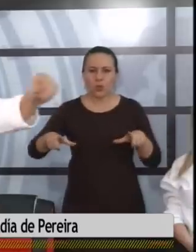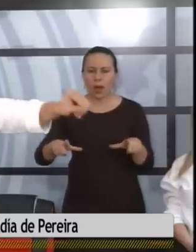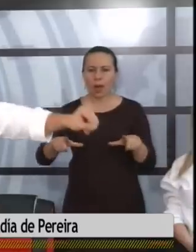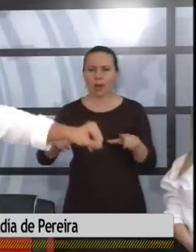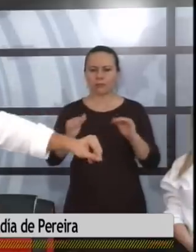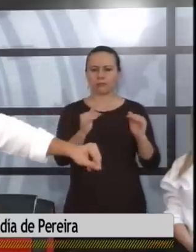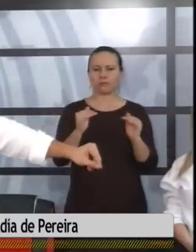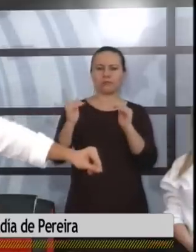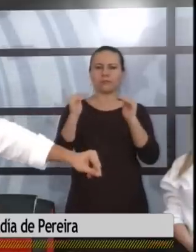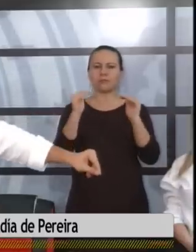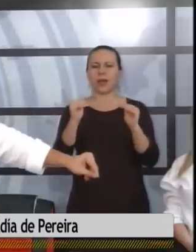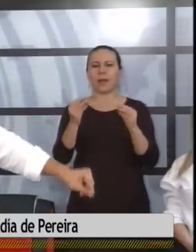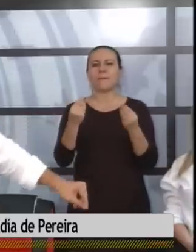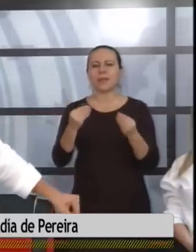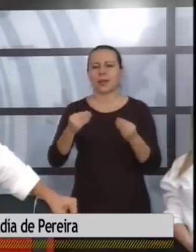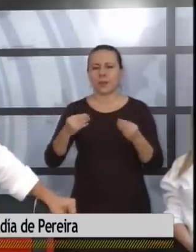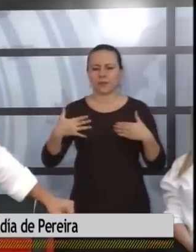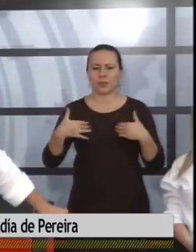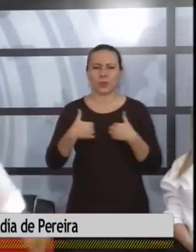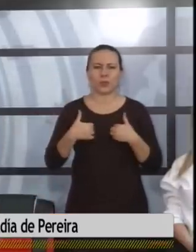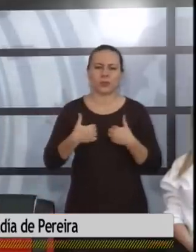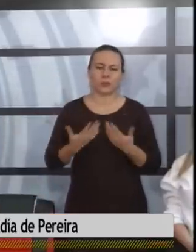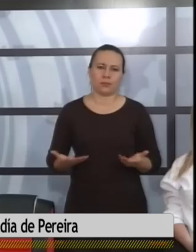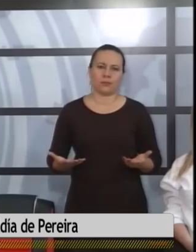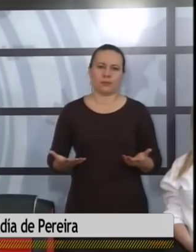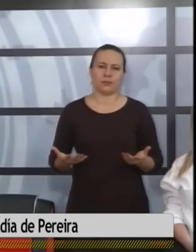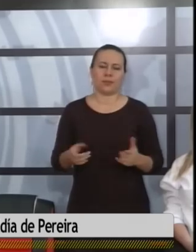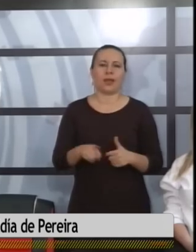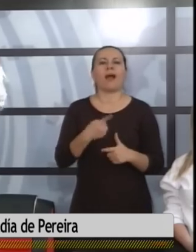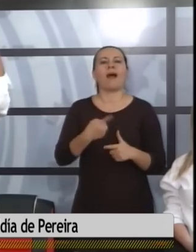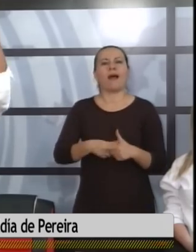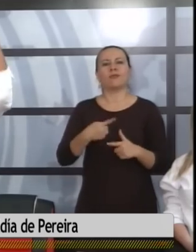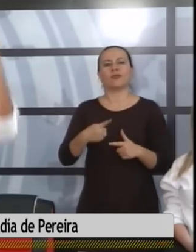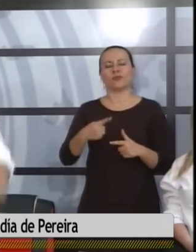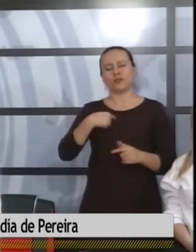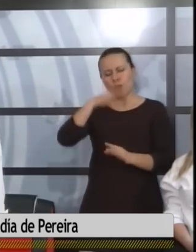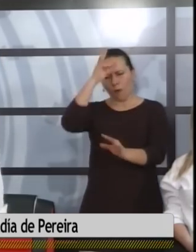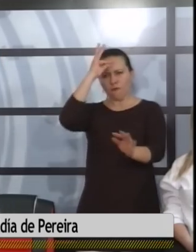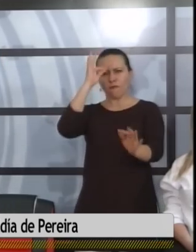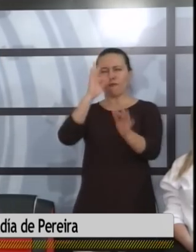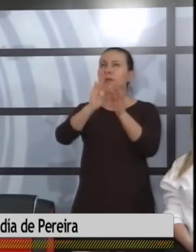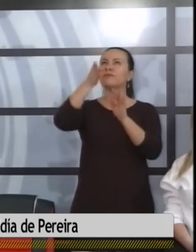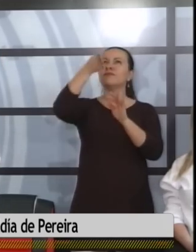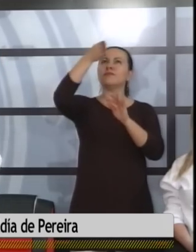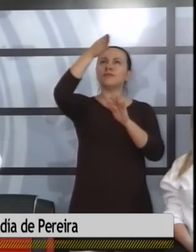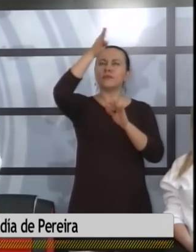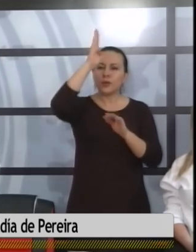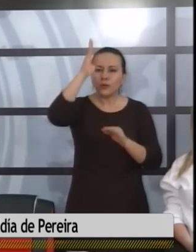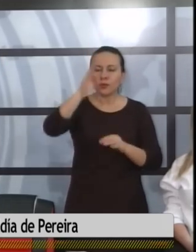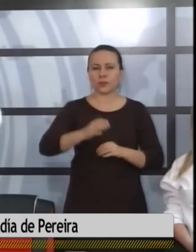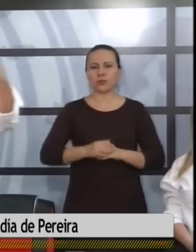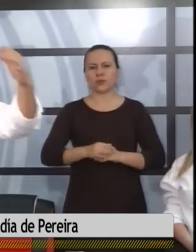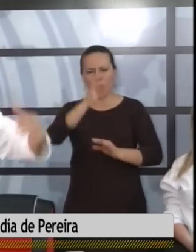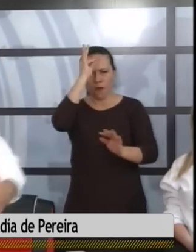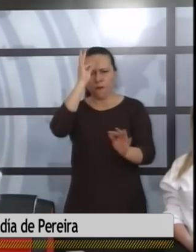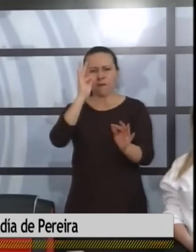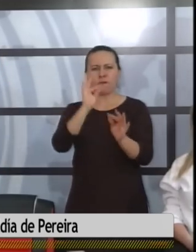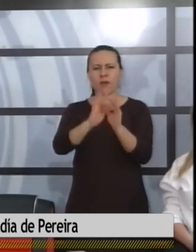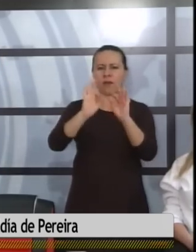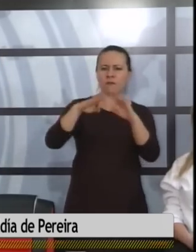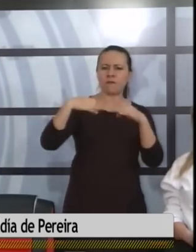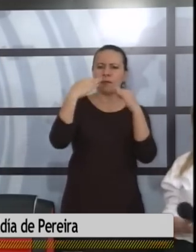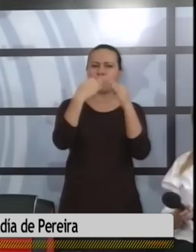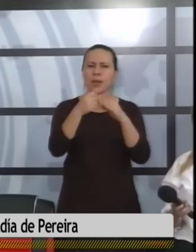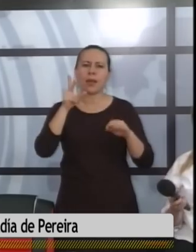medida de la necesidad de nuestros hermanos menores. Entonces, con la fe puesta en Dios, con la fe puesta en la gran familia